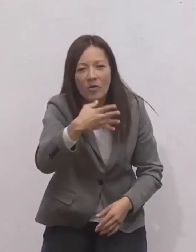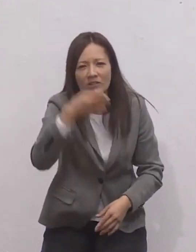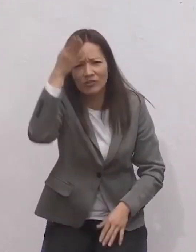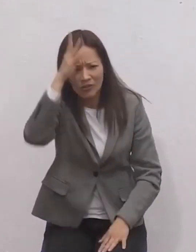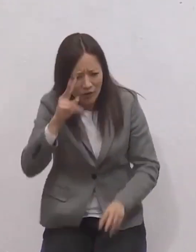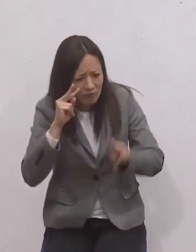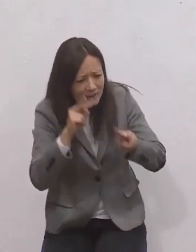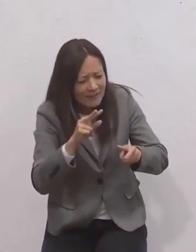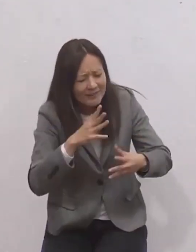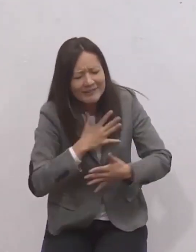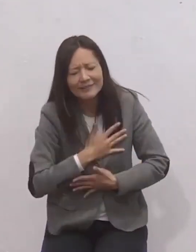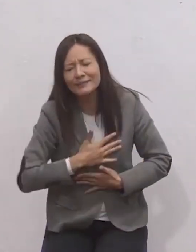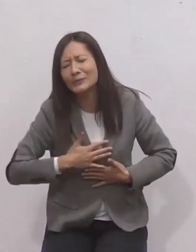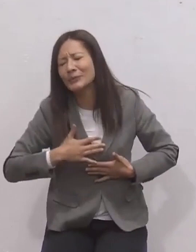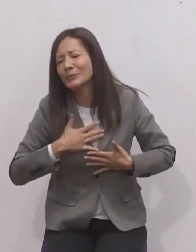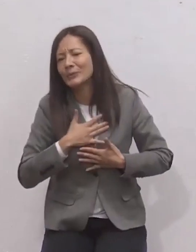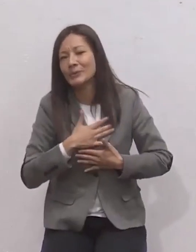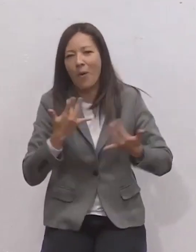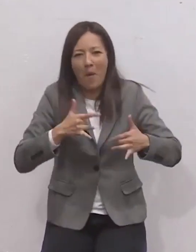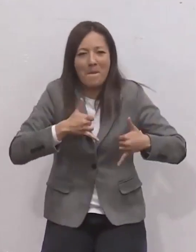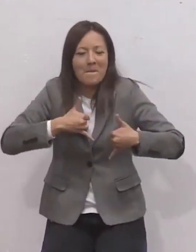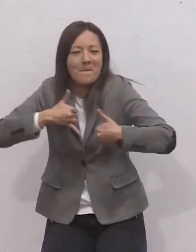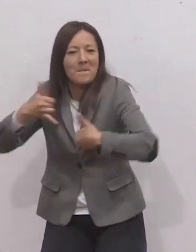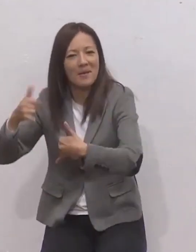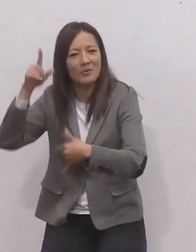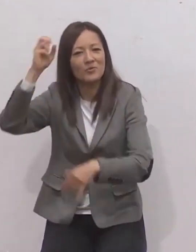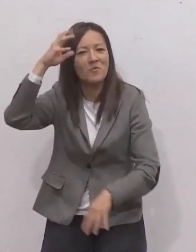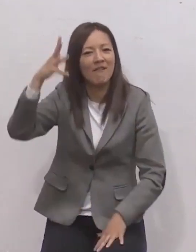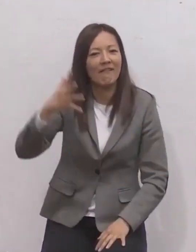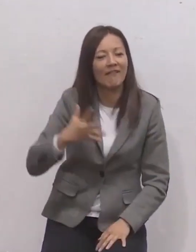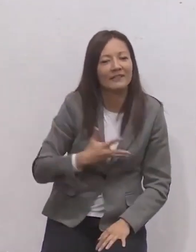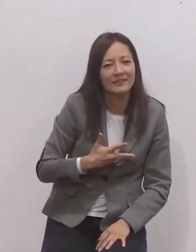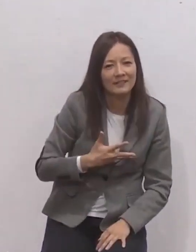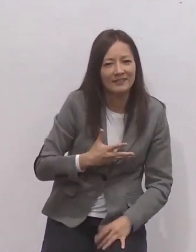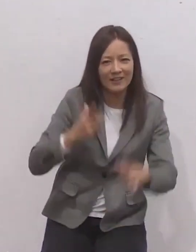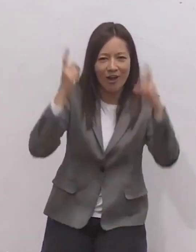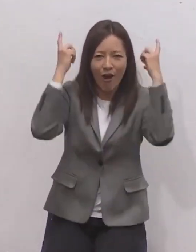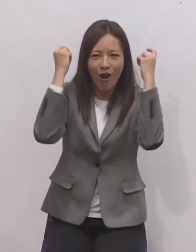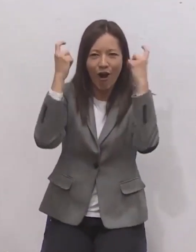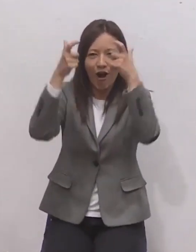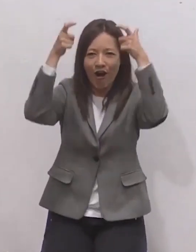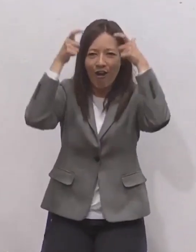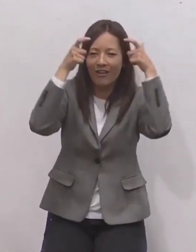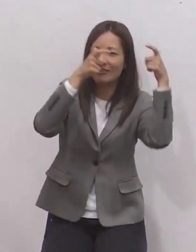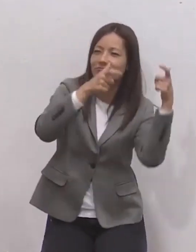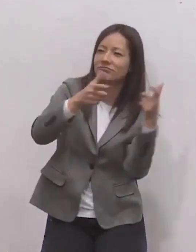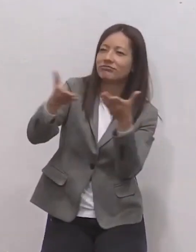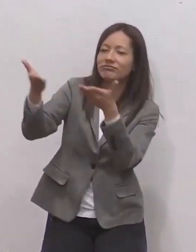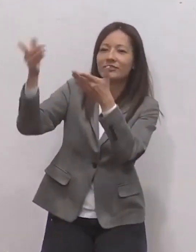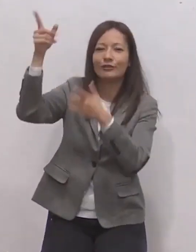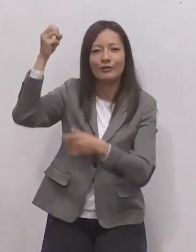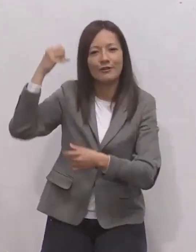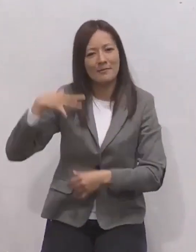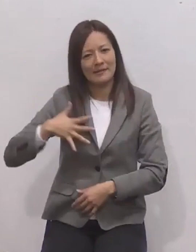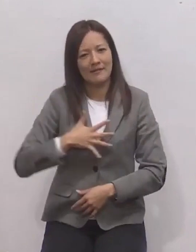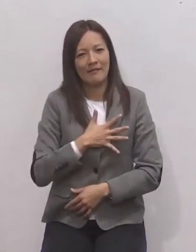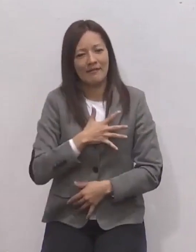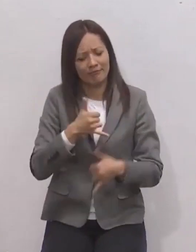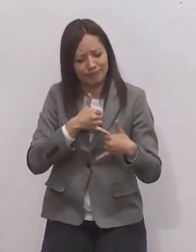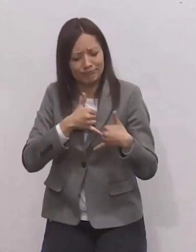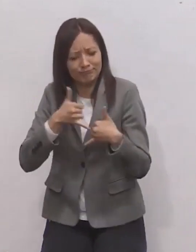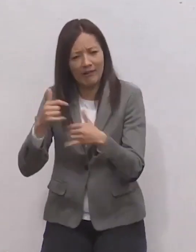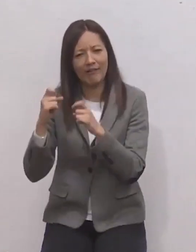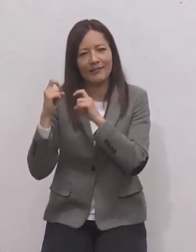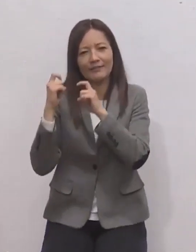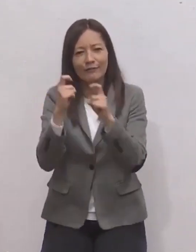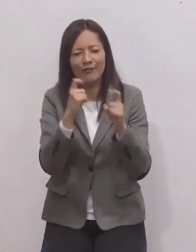Señor, son trofeos de su gracia, coronas de su misericordia, galardones,